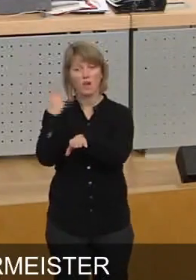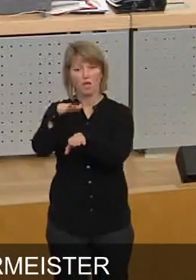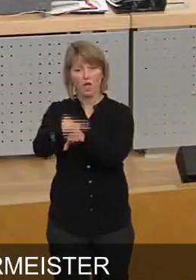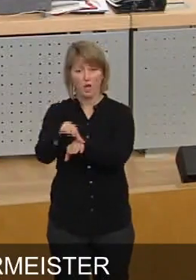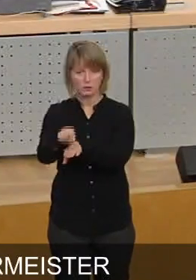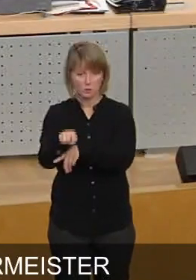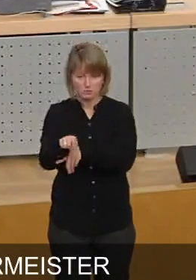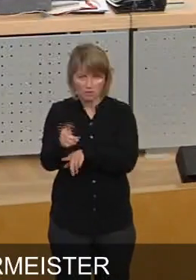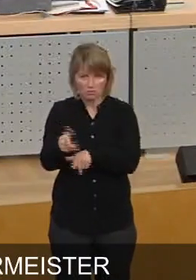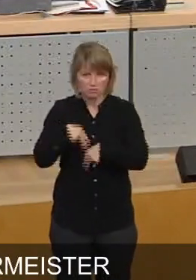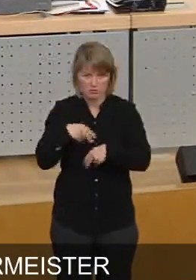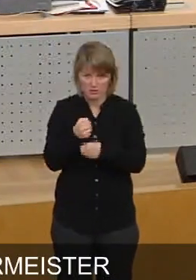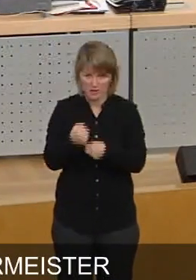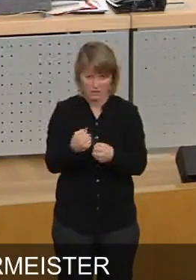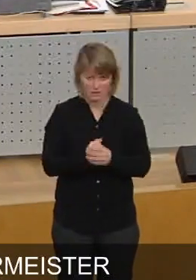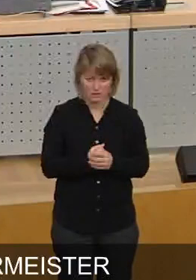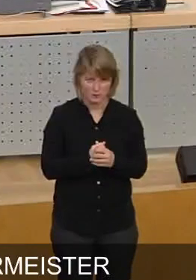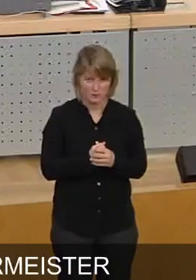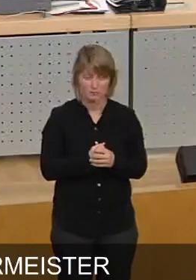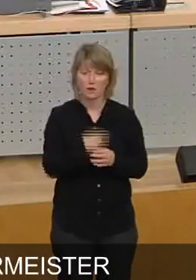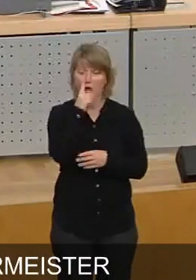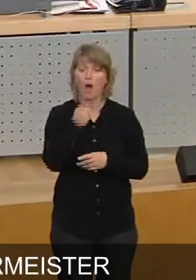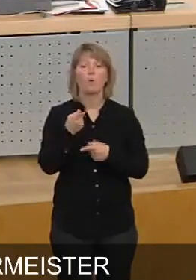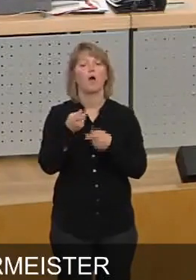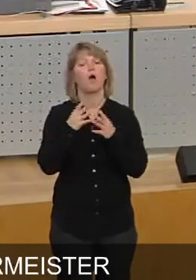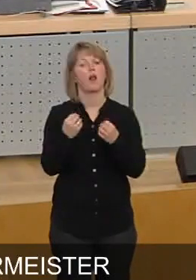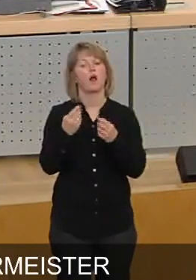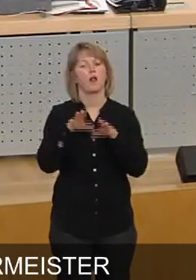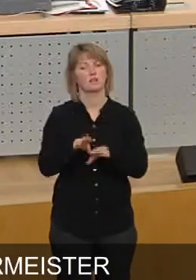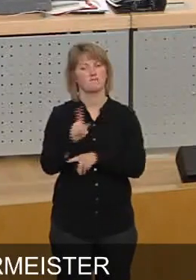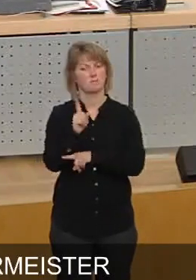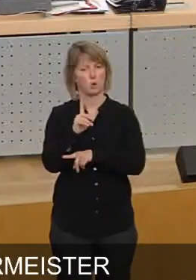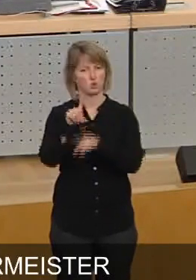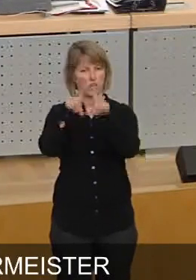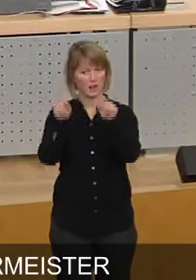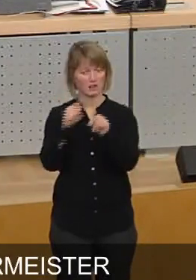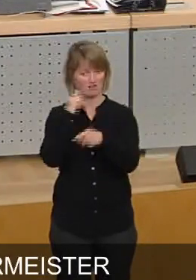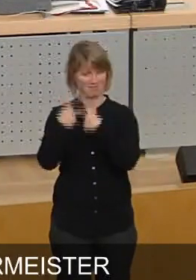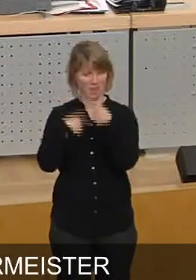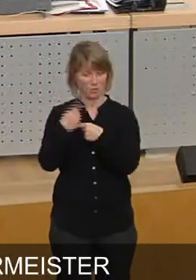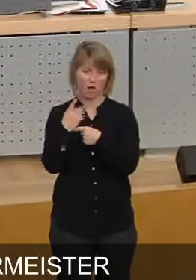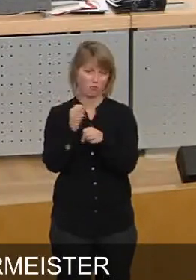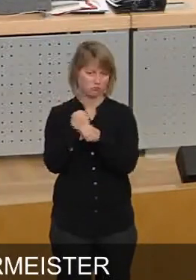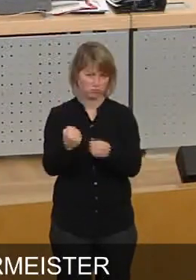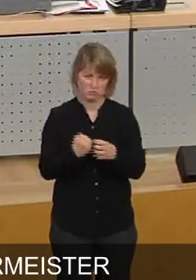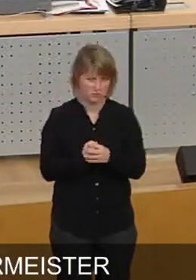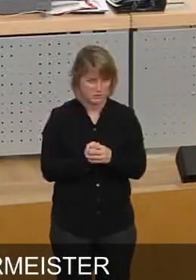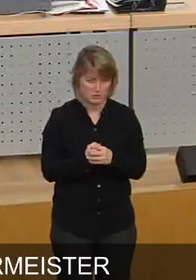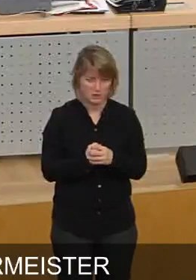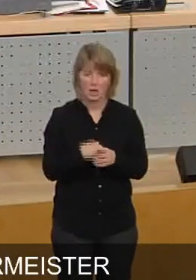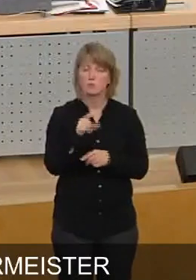Die dauerhafte Freihaltung durch Halteverbotsschilder ist rechtlich auch nicht möglich. Dies hat bereits 2008 das Regierungspräsidium